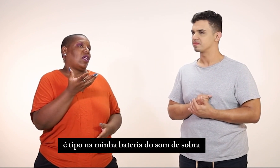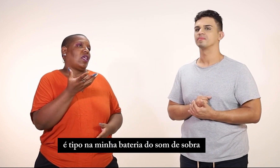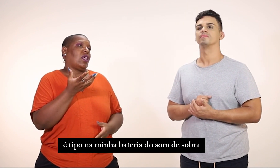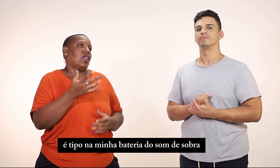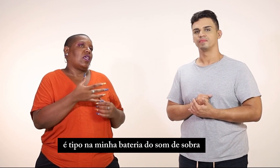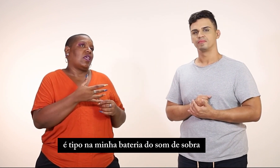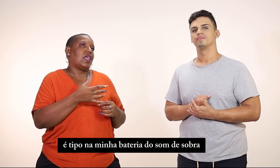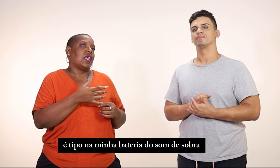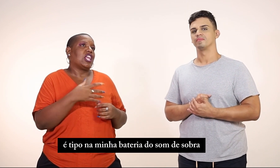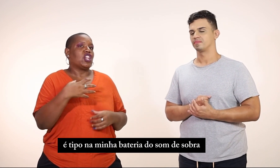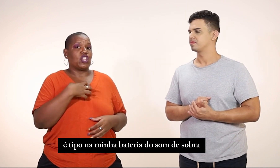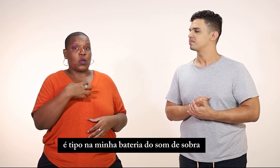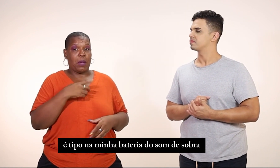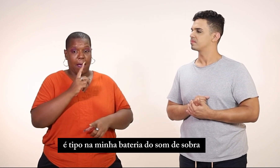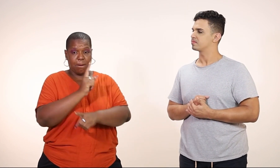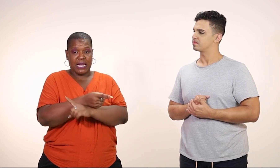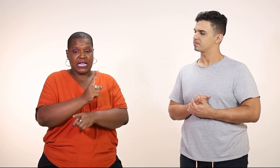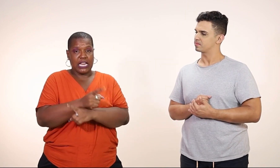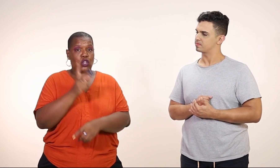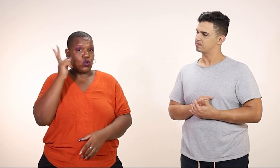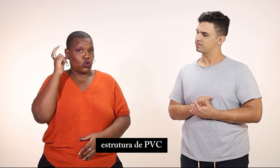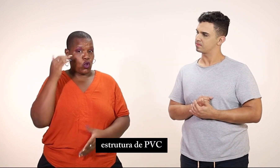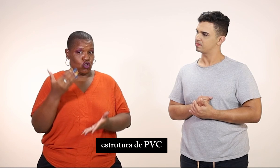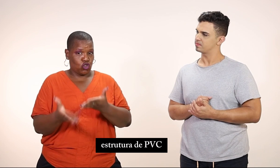Tipo, na minha bateria do som de sobra, estrutura de